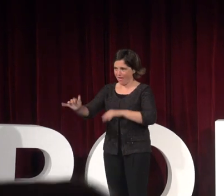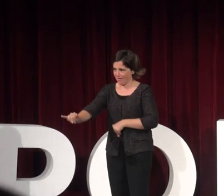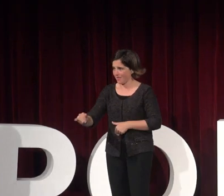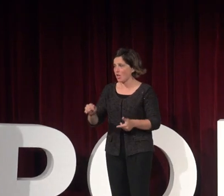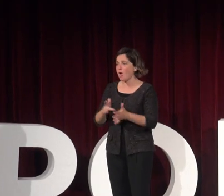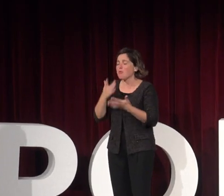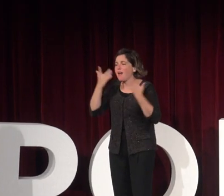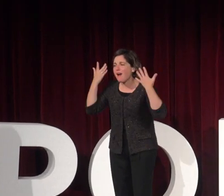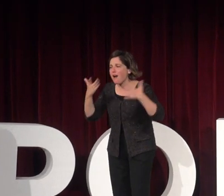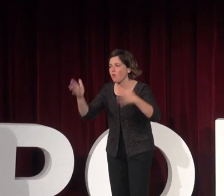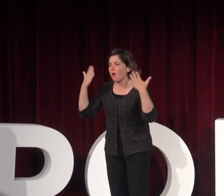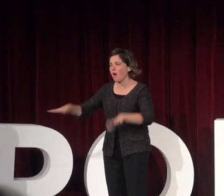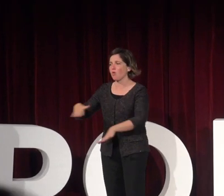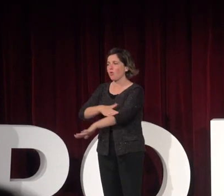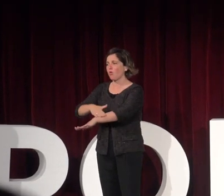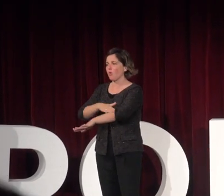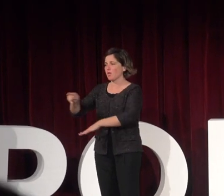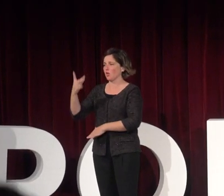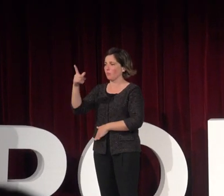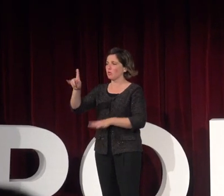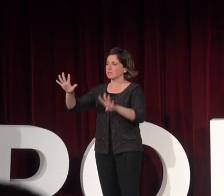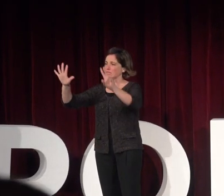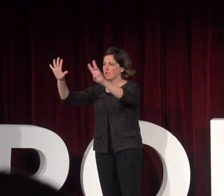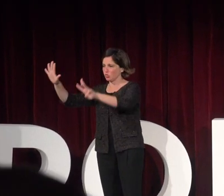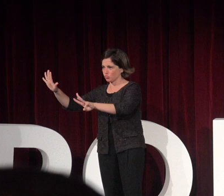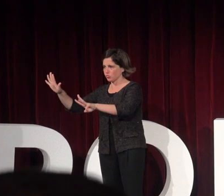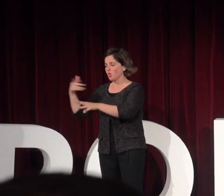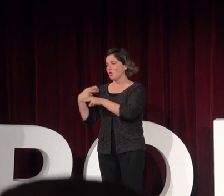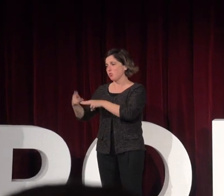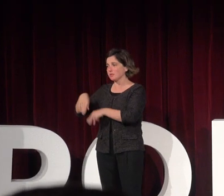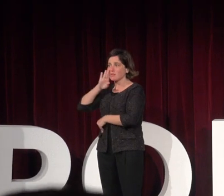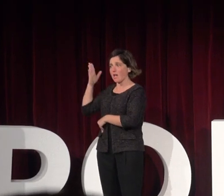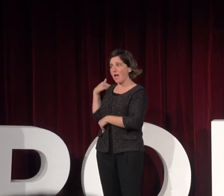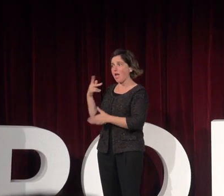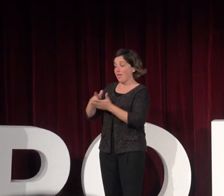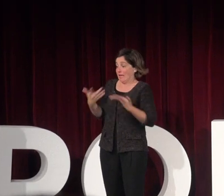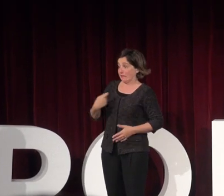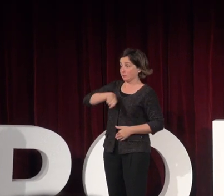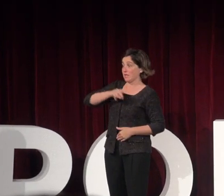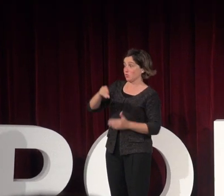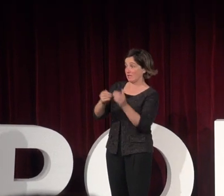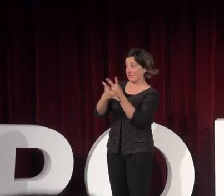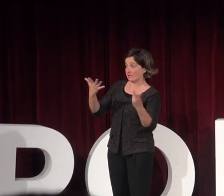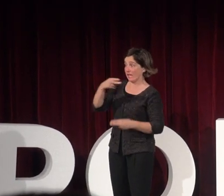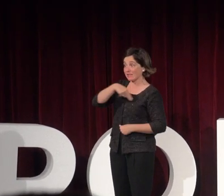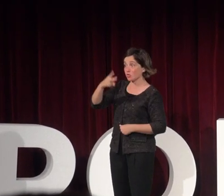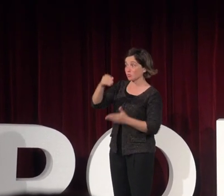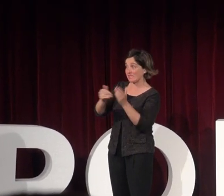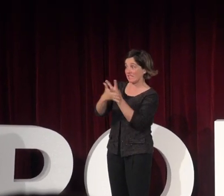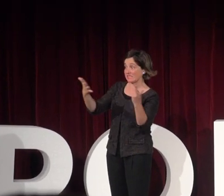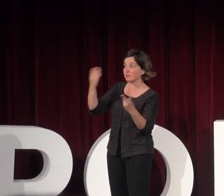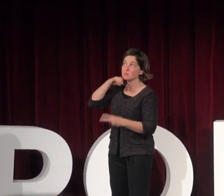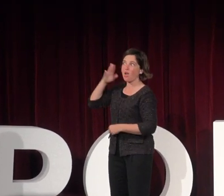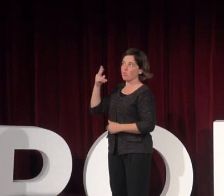Por mucho que les pese a los partidos del régimen del 78, España, la España de 2017, la Cantabria de 2017, ya no es la